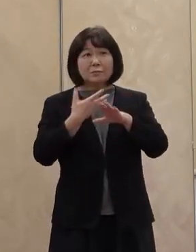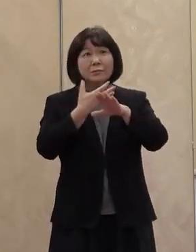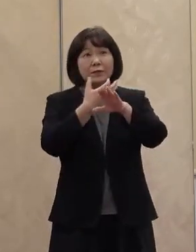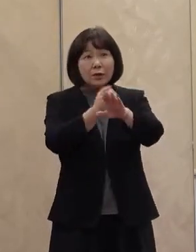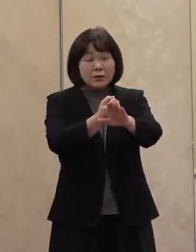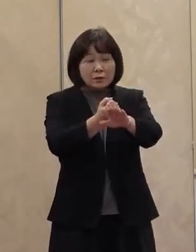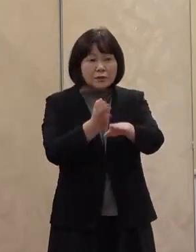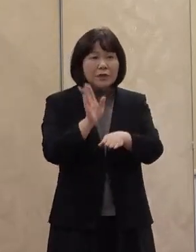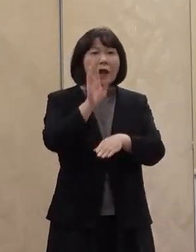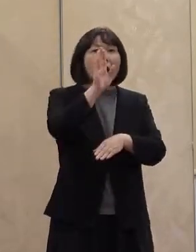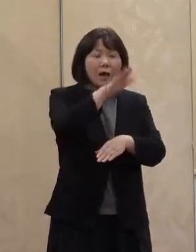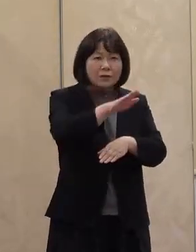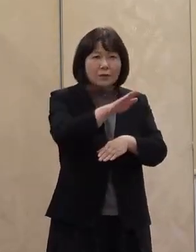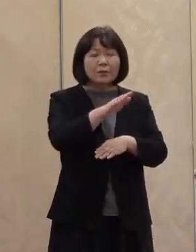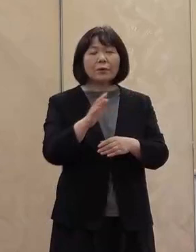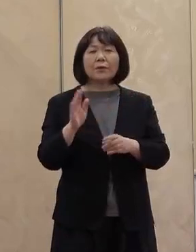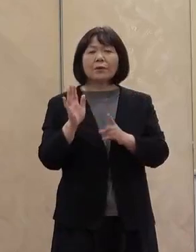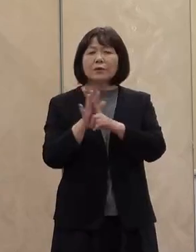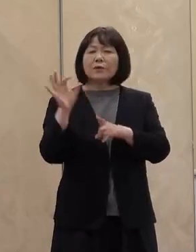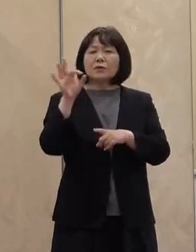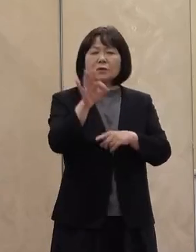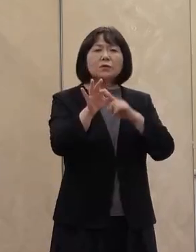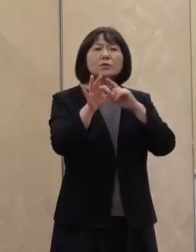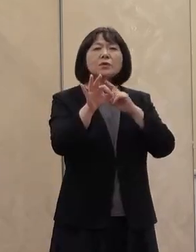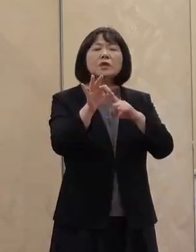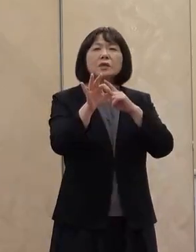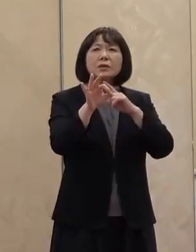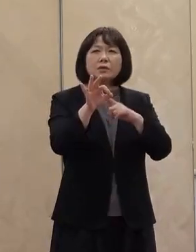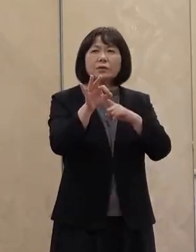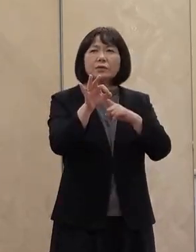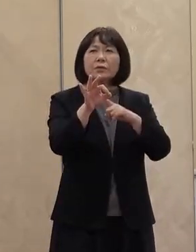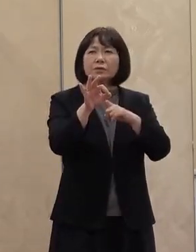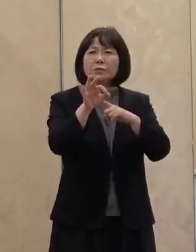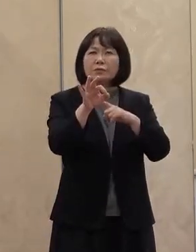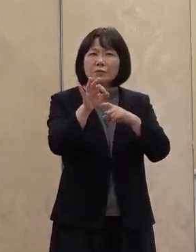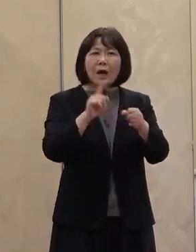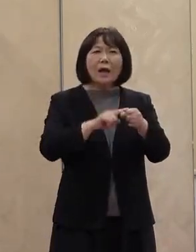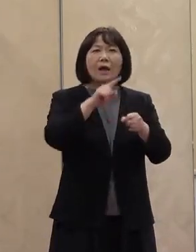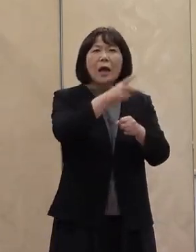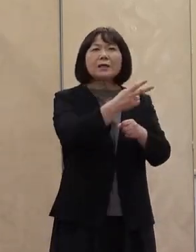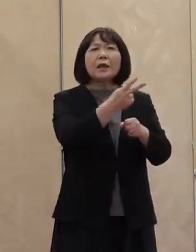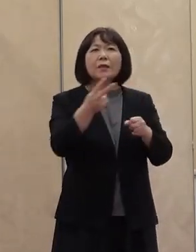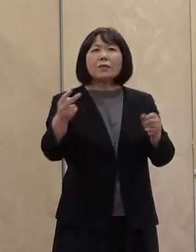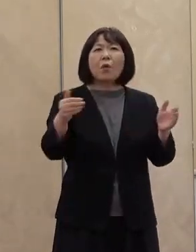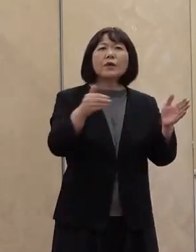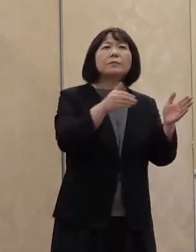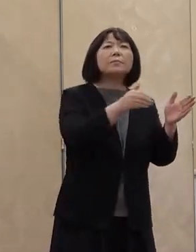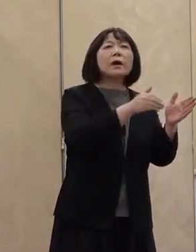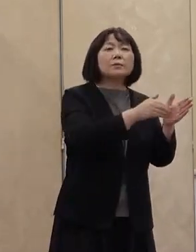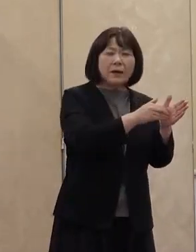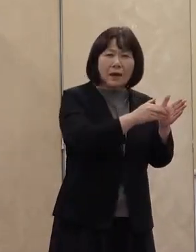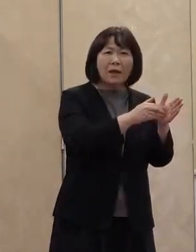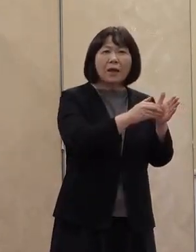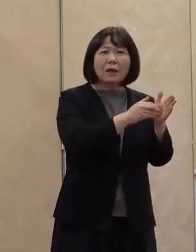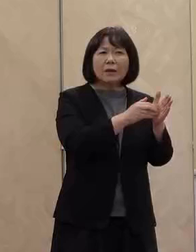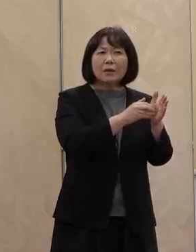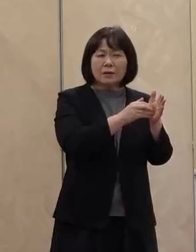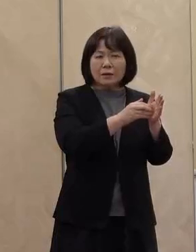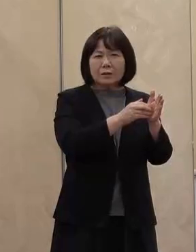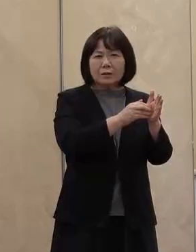着を見ますから、支給金の支給については来年度いっぱいまで見